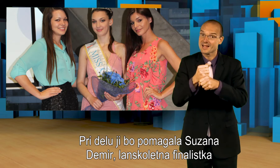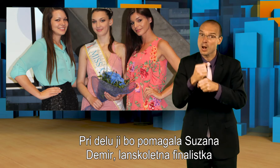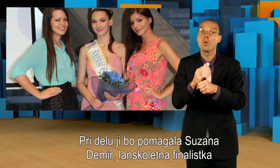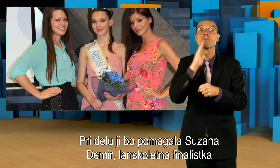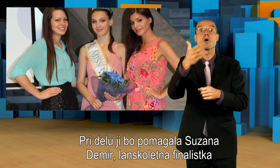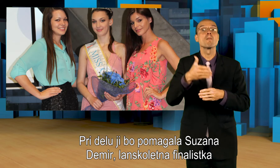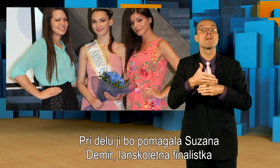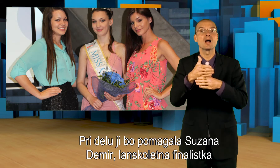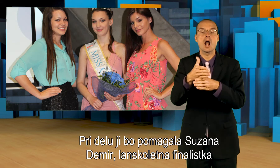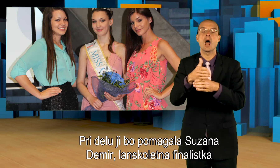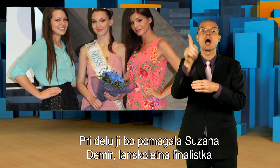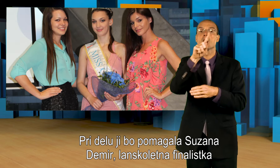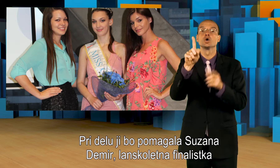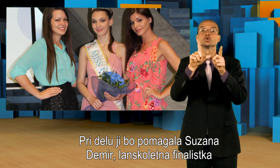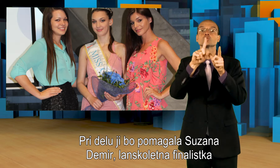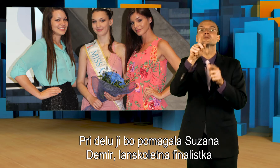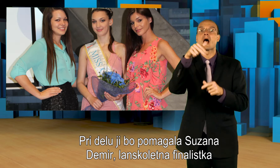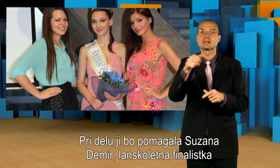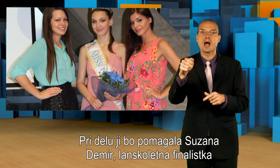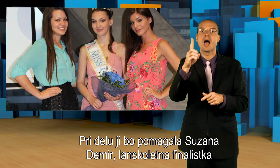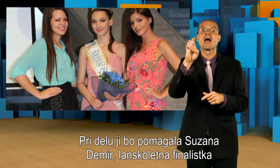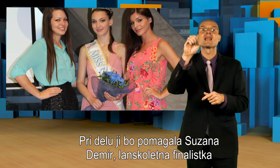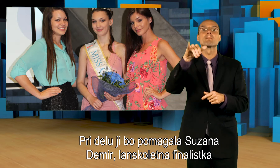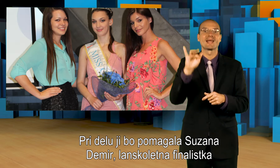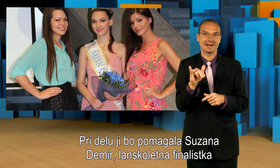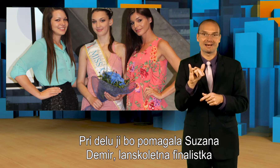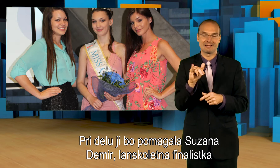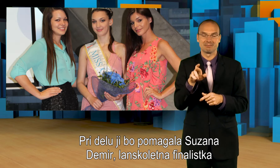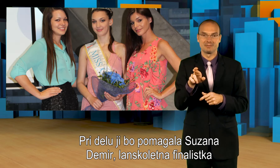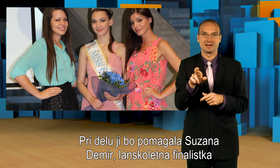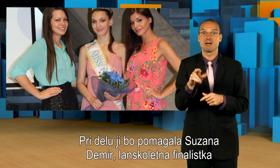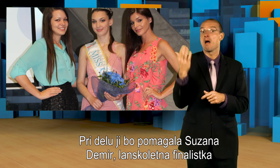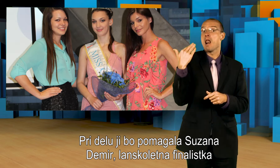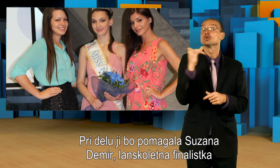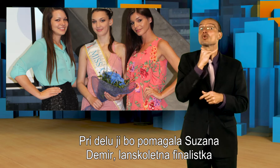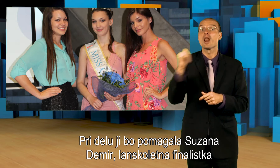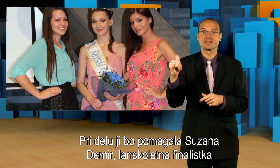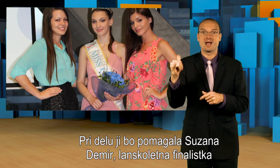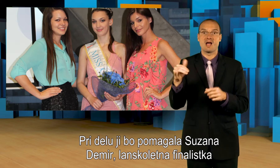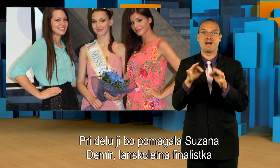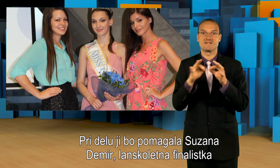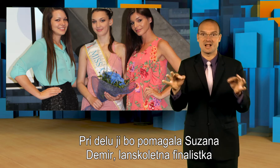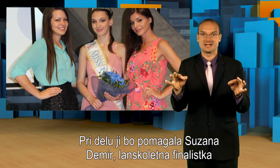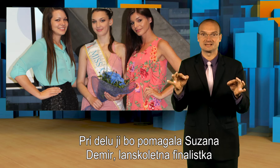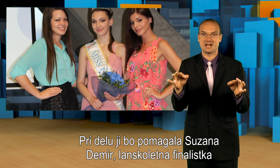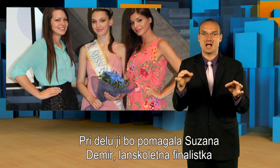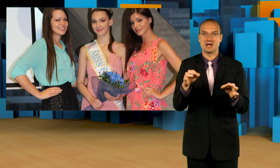Pri delu ji bo pomagala Suzana Demir, lanskoletna finalistka tekmovanja Miss Slovenije.